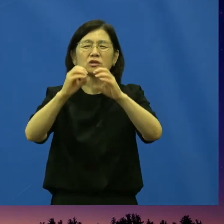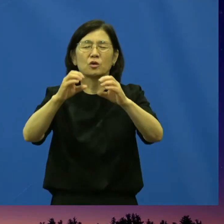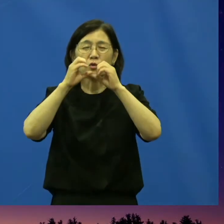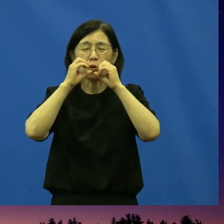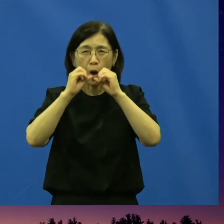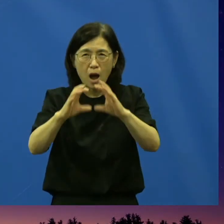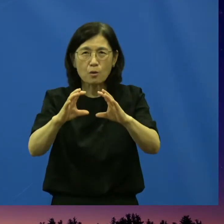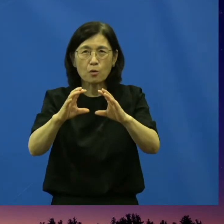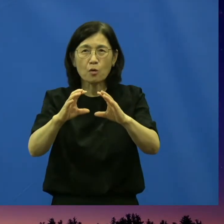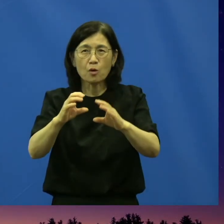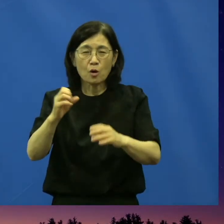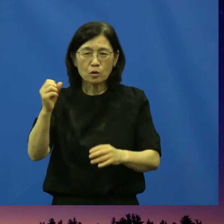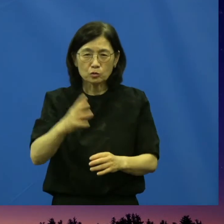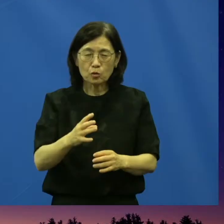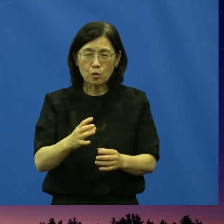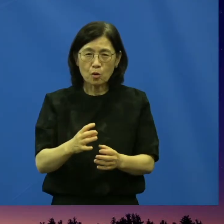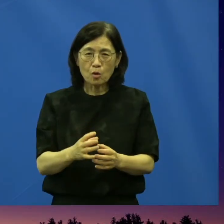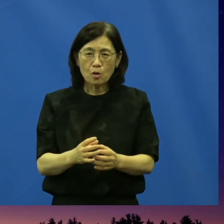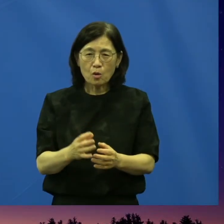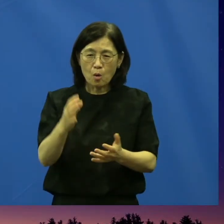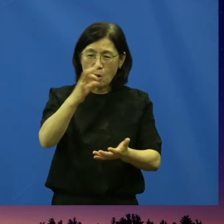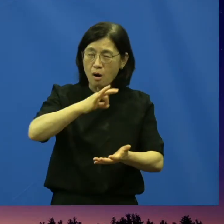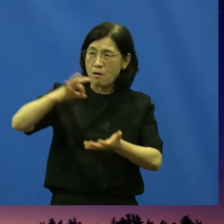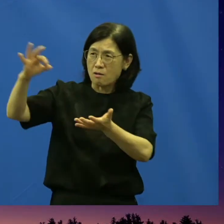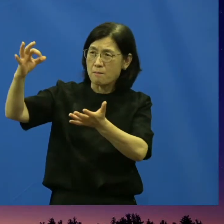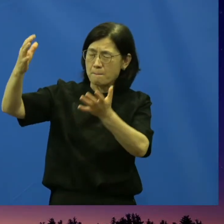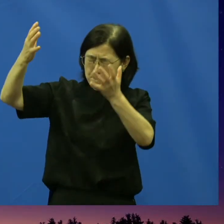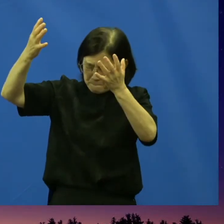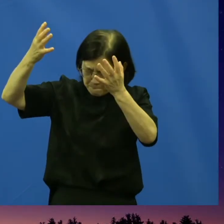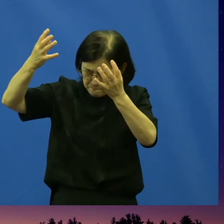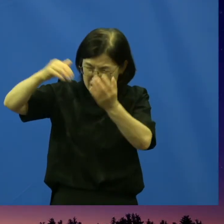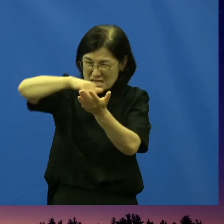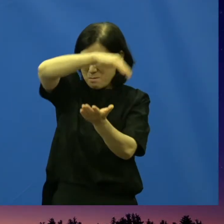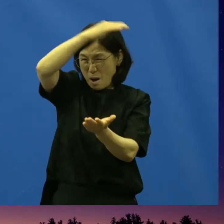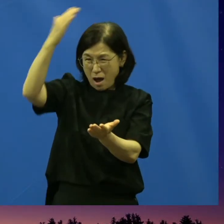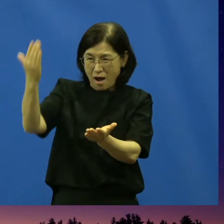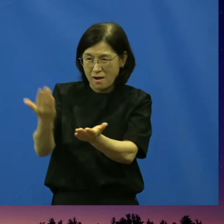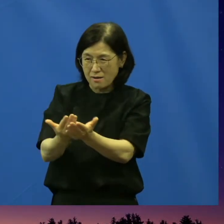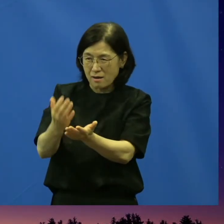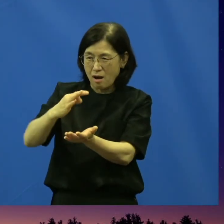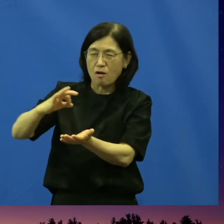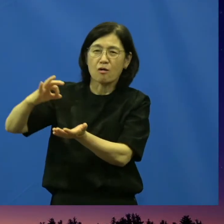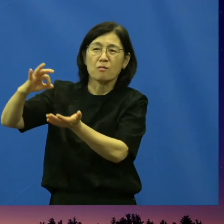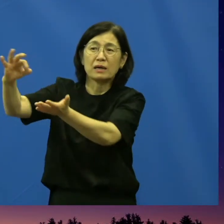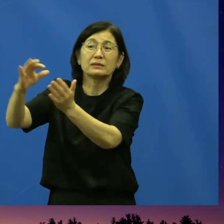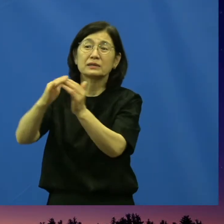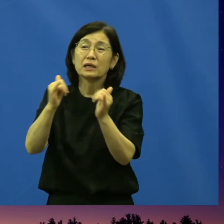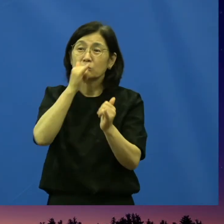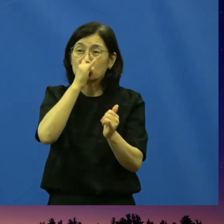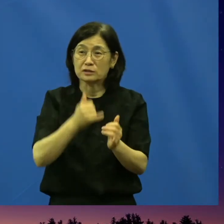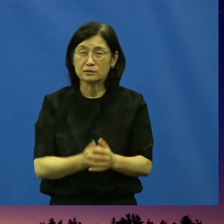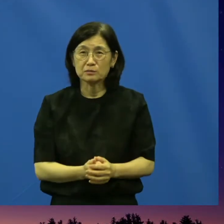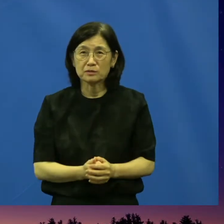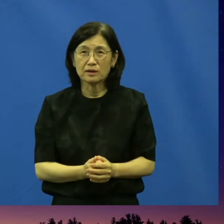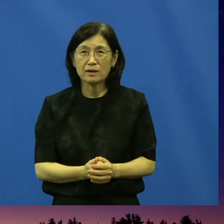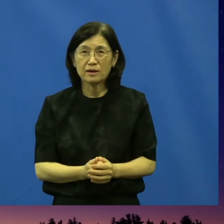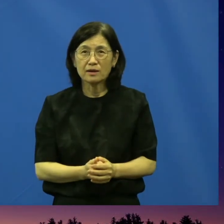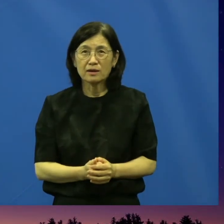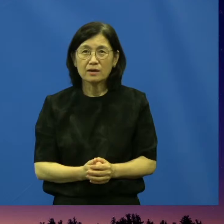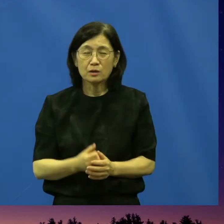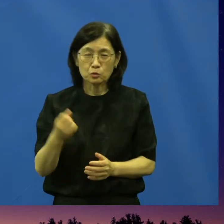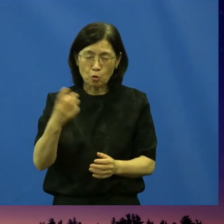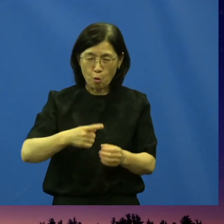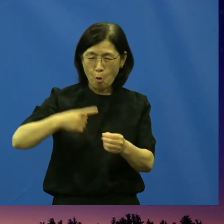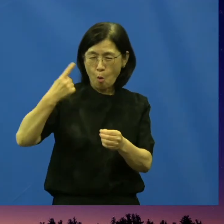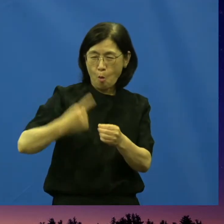어떤 분은 또 고액의 헌금을 할 수도 있습니다. 굉장히 많은 헌금을. 이거는 뭐 기독교뿐만 아니라 불교나 이런 데도 있겠죠. 막